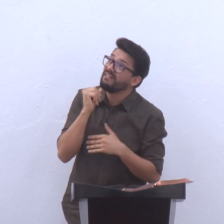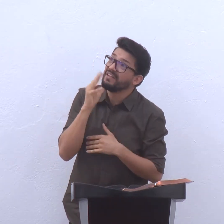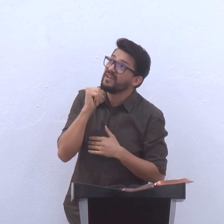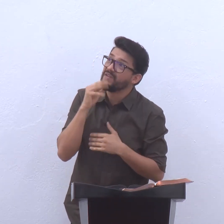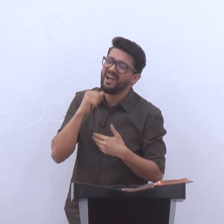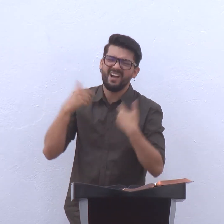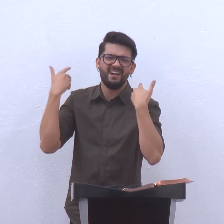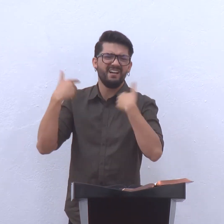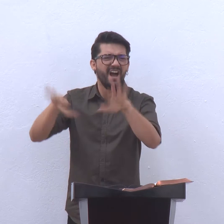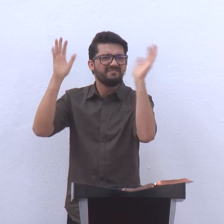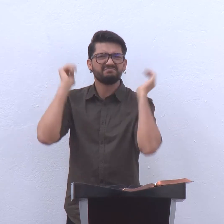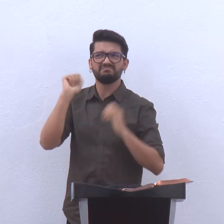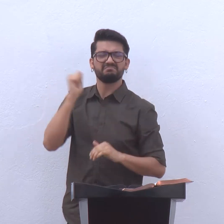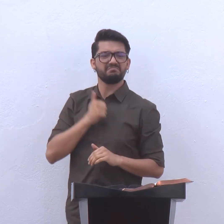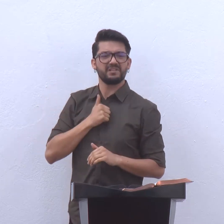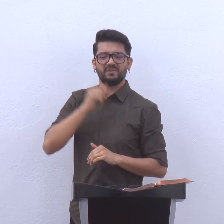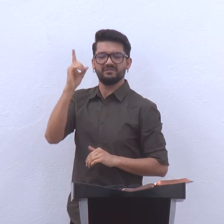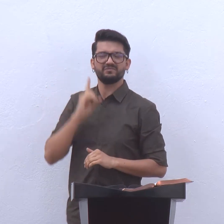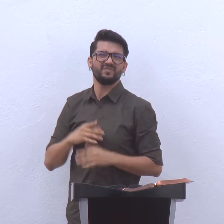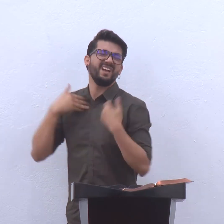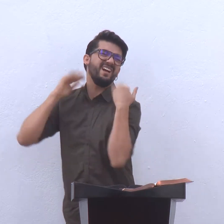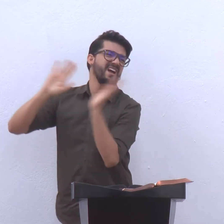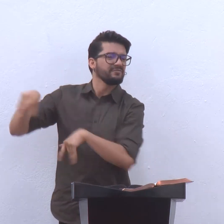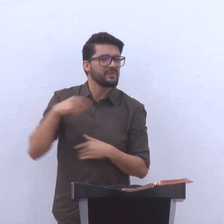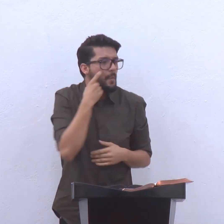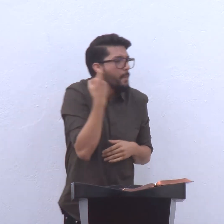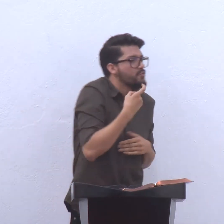insistiendo en que Dios llenara esas necesidades para ella, hasta que llegó un